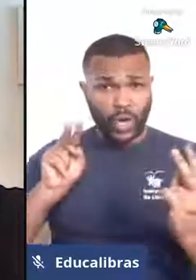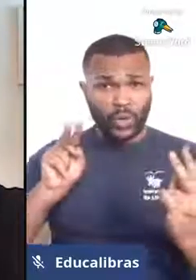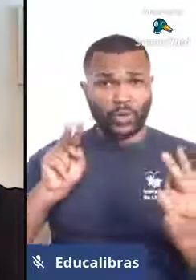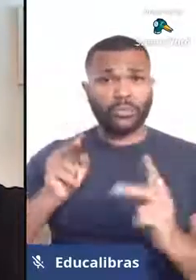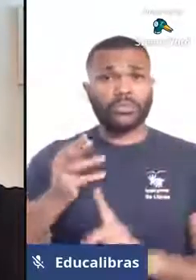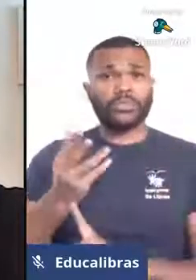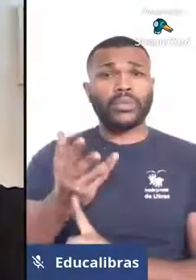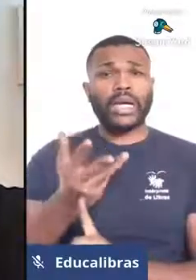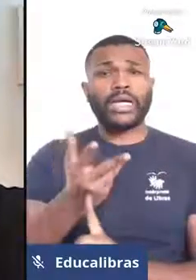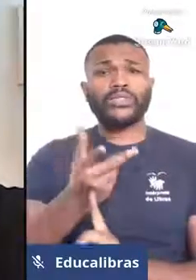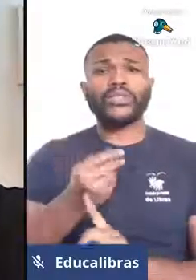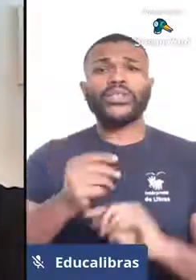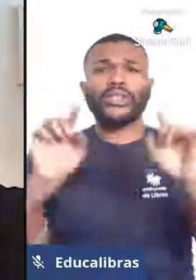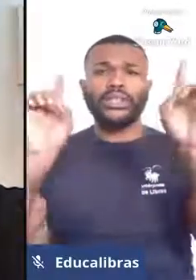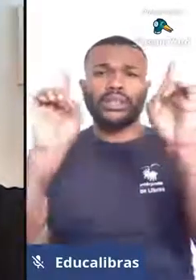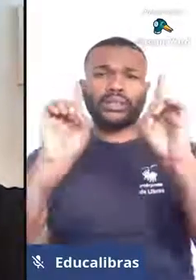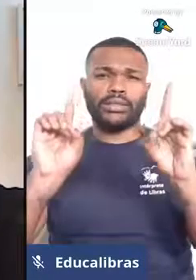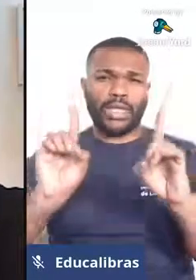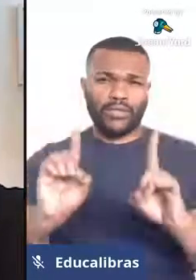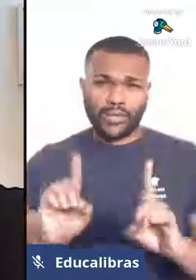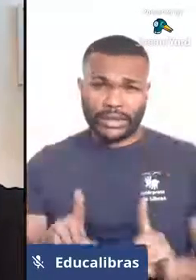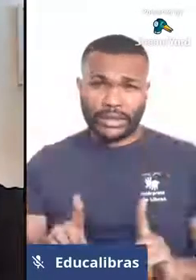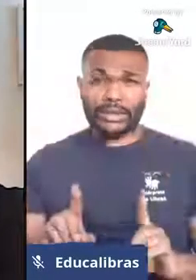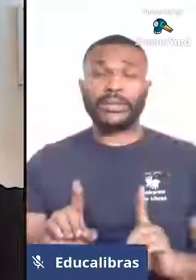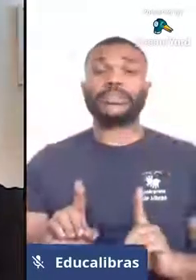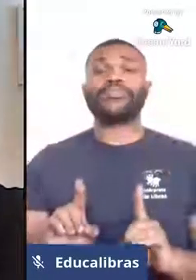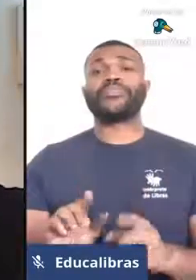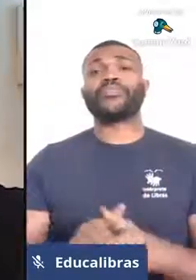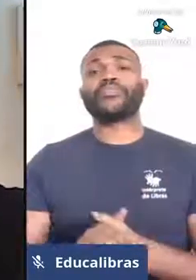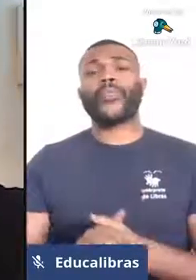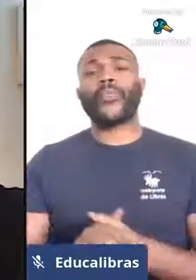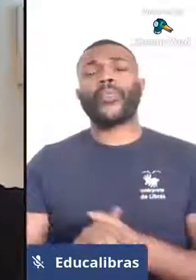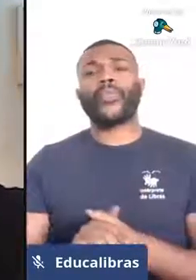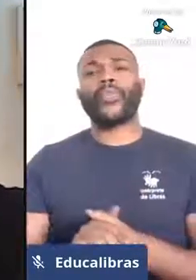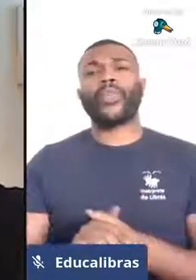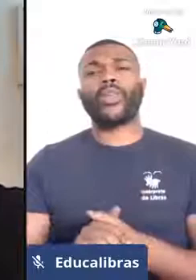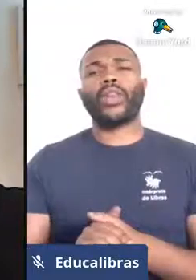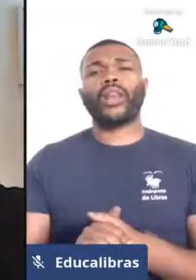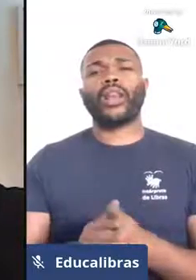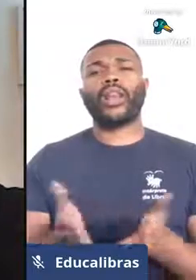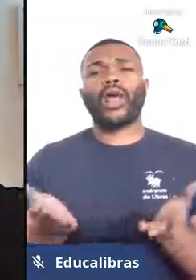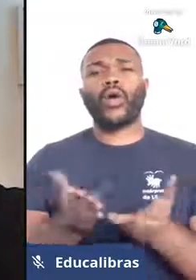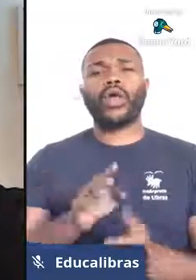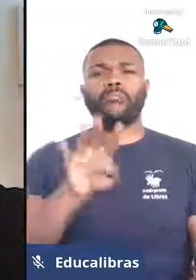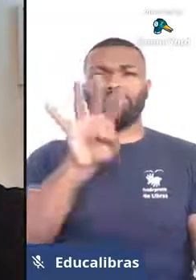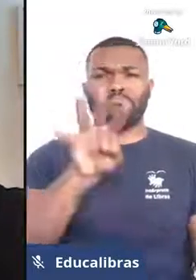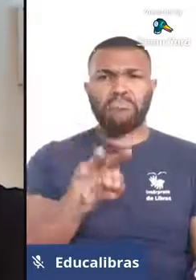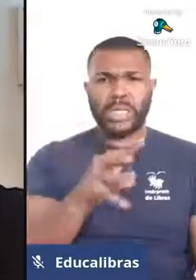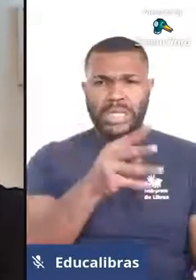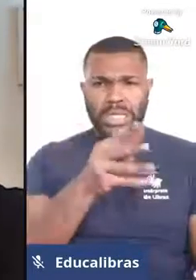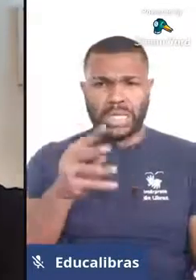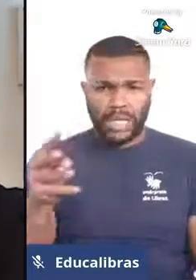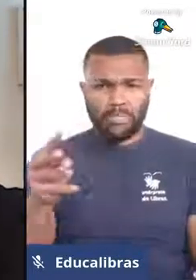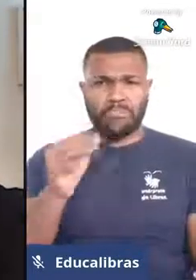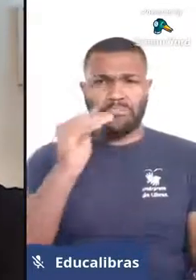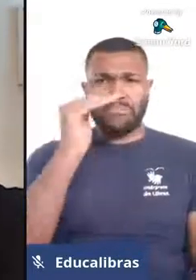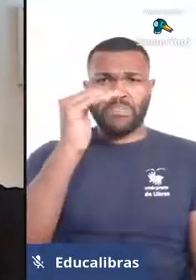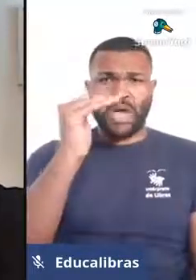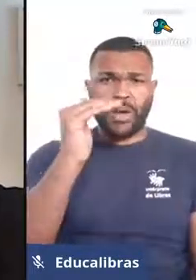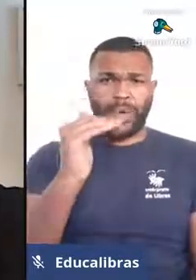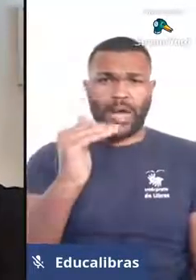com deficiência. Nós fizemos uma planilha, uma lista, com mais